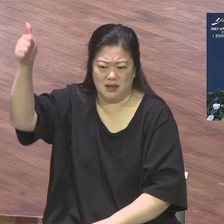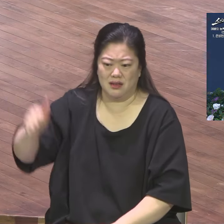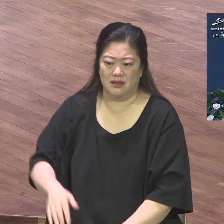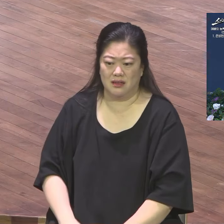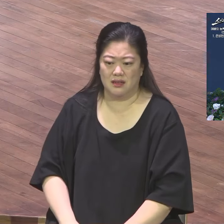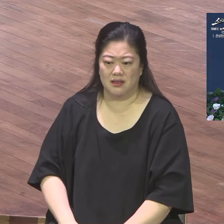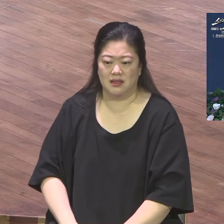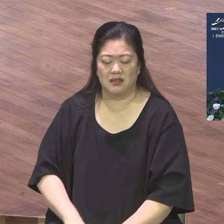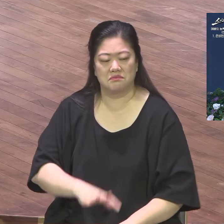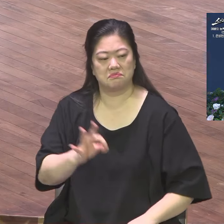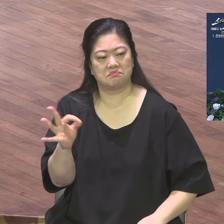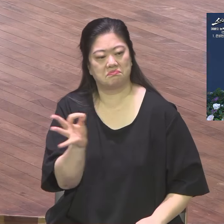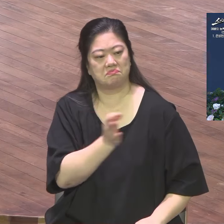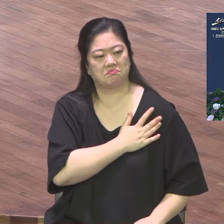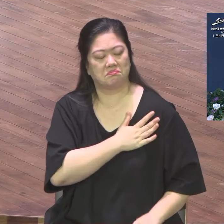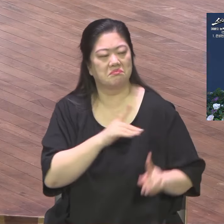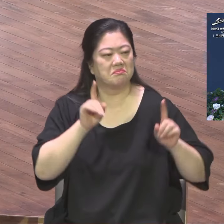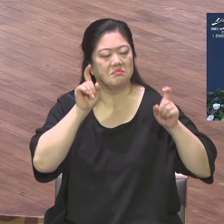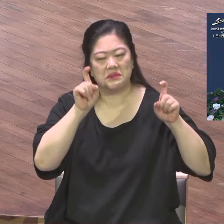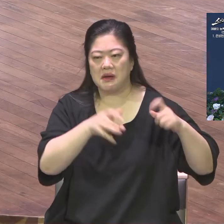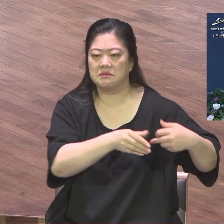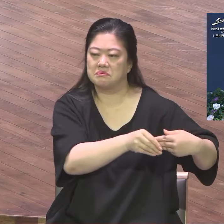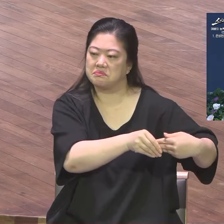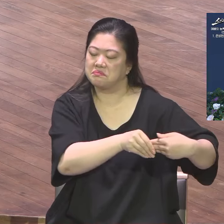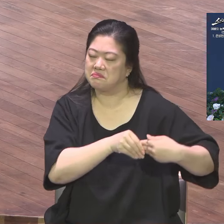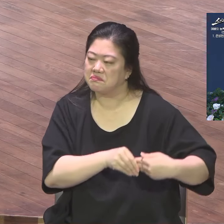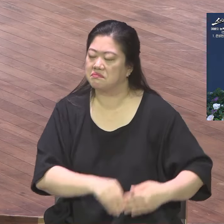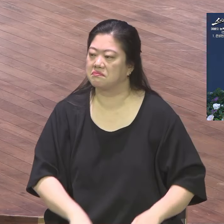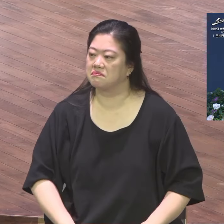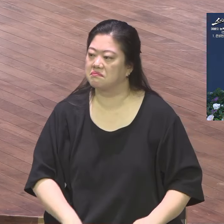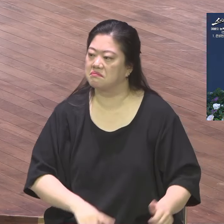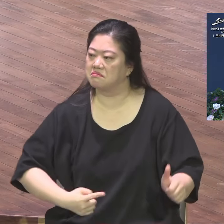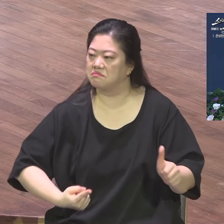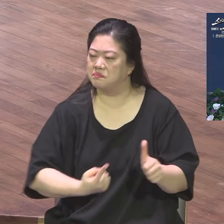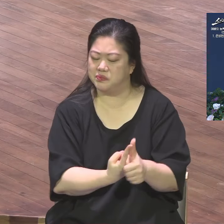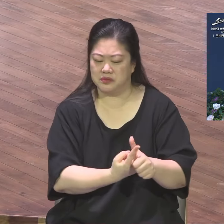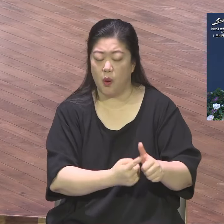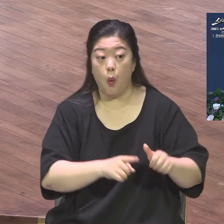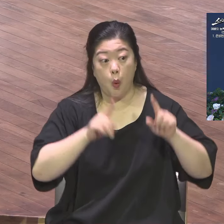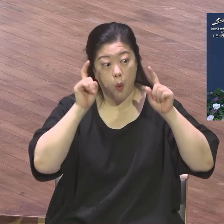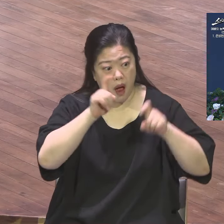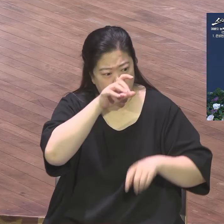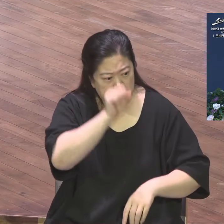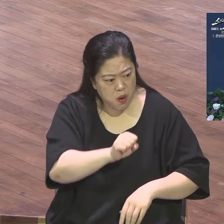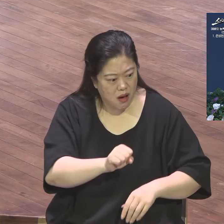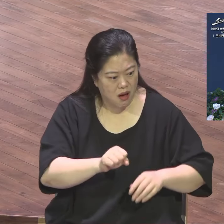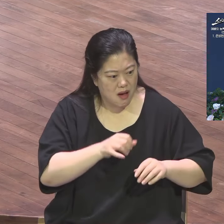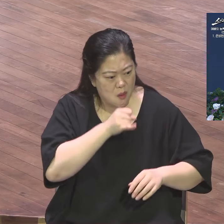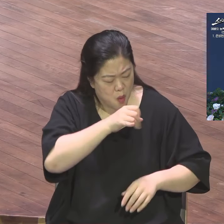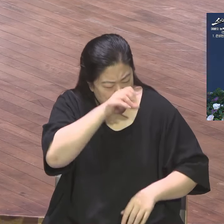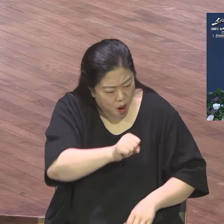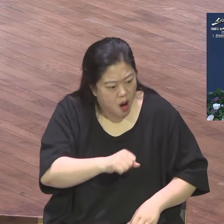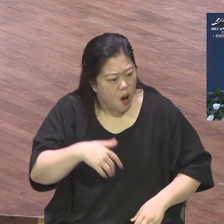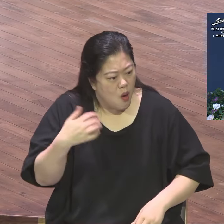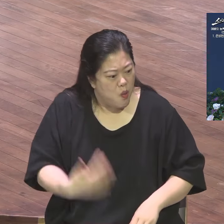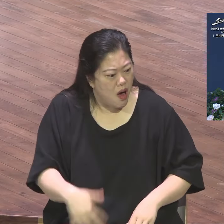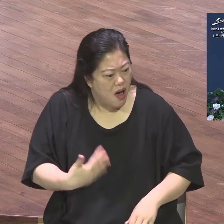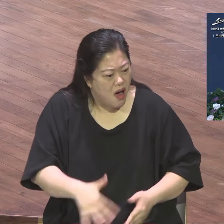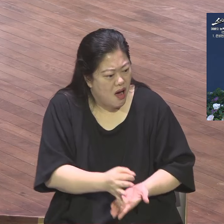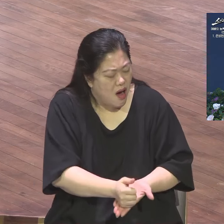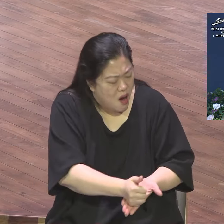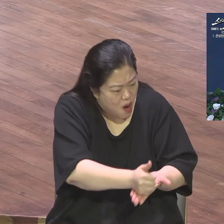말씀 듣는 거 관심이 없어요. 뭐 일하는데 바빠가지고 뭐 사역하는데 바빠가지고